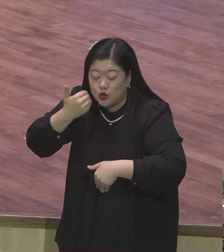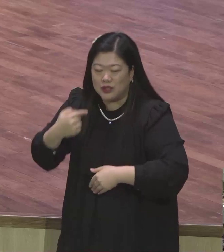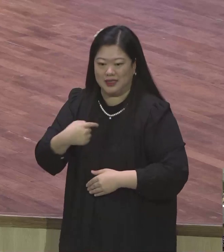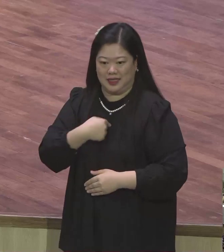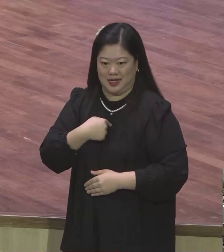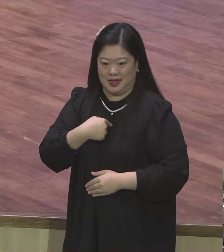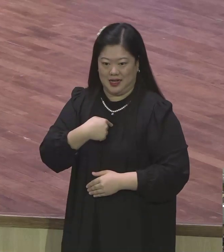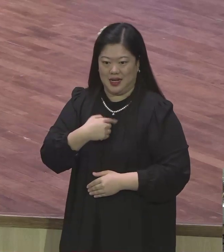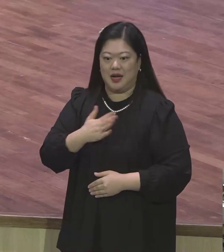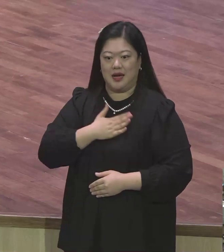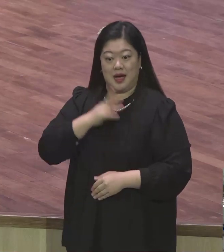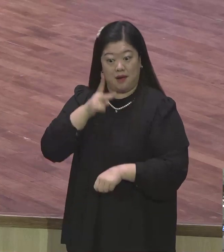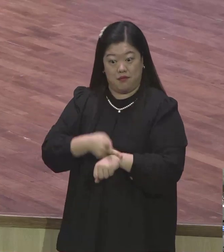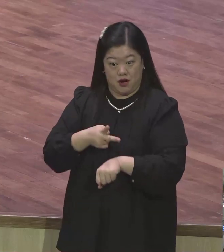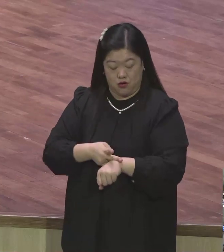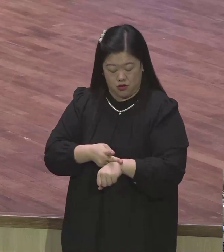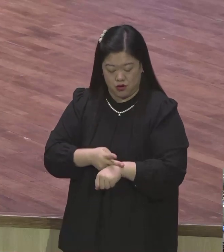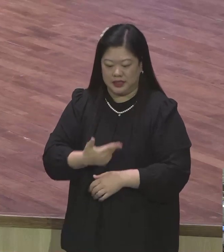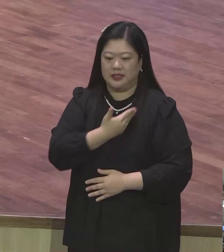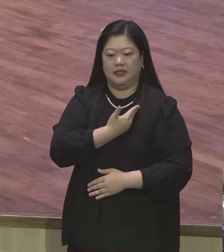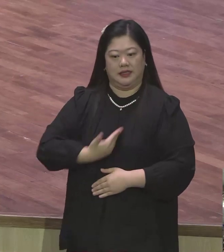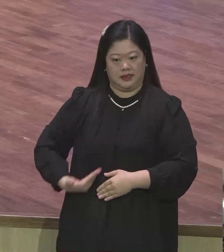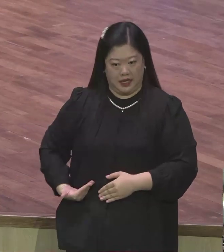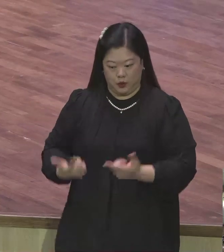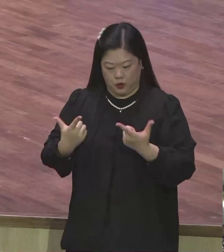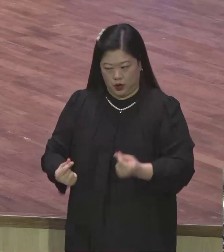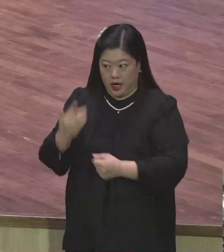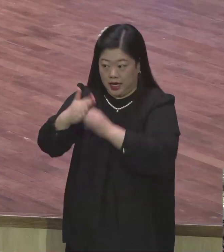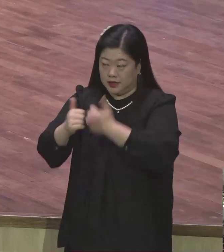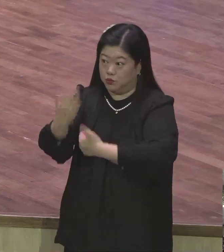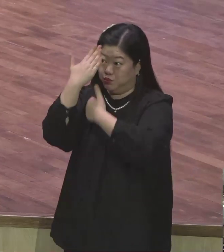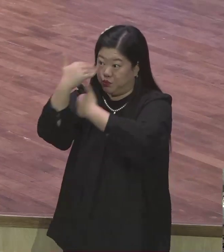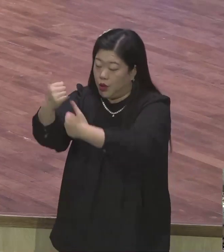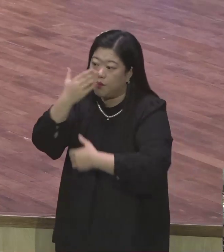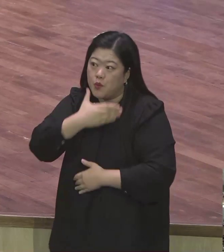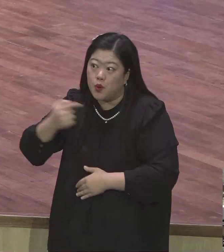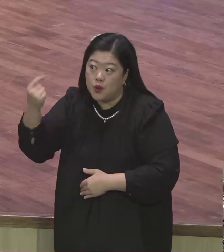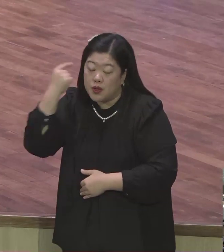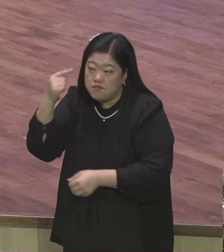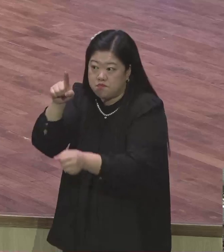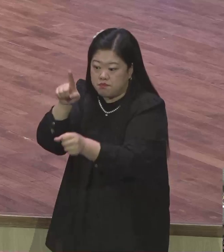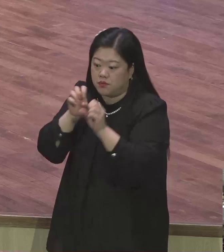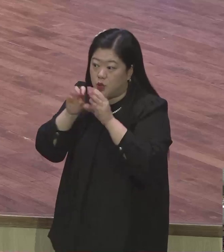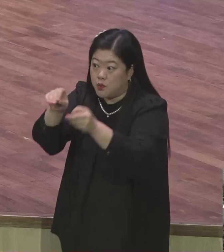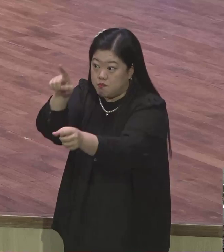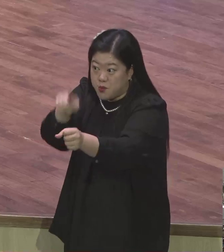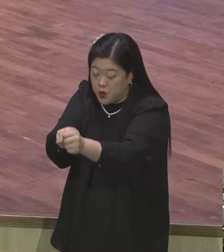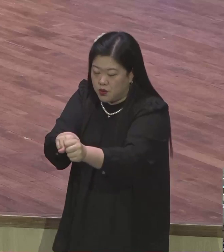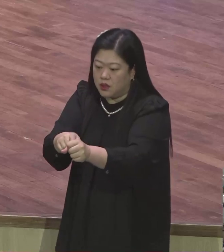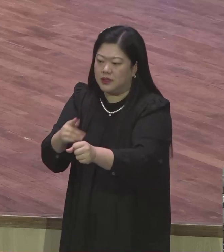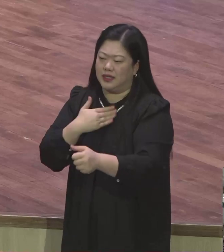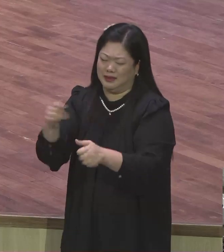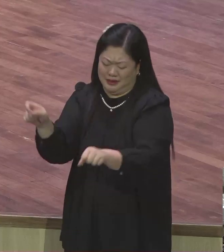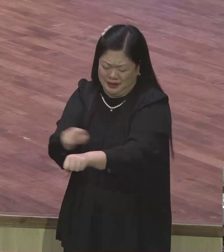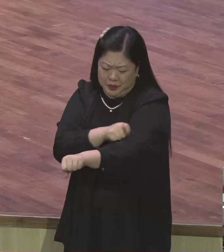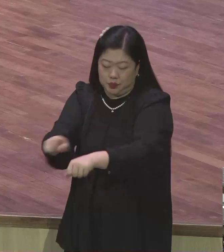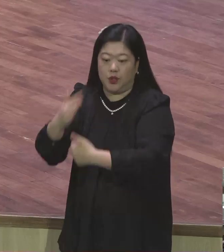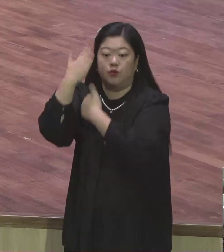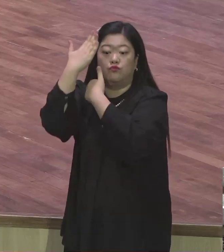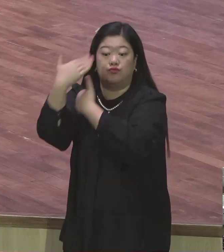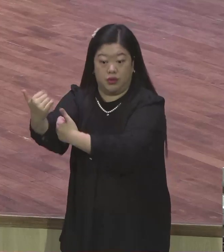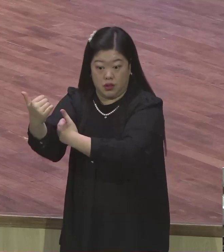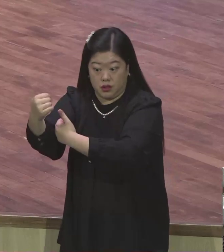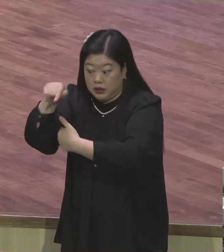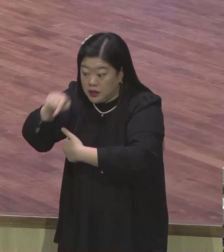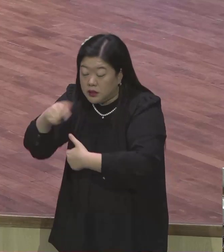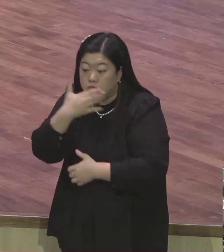사도로 부르심을 받아 하나님의 복음을 위하여 특정함을 입었으니 이 복음은 하나님이